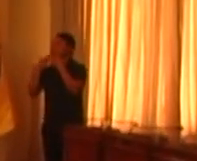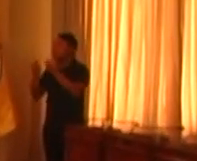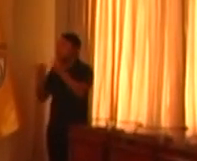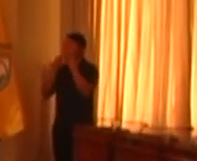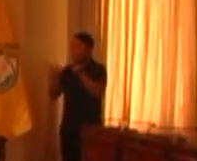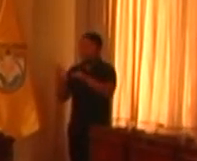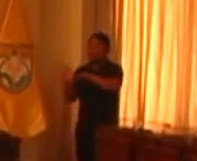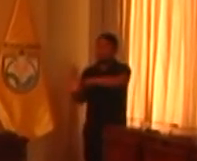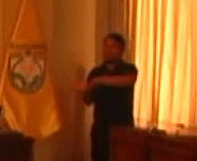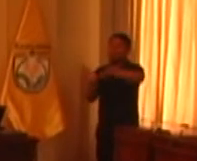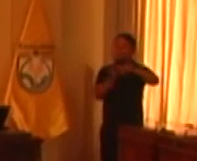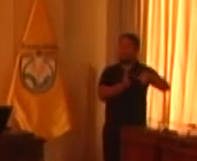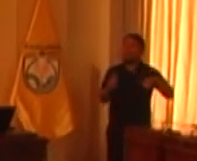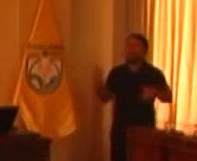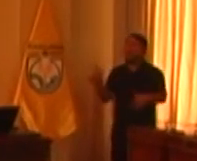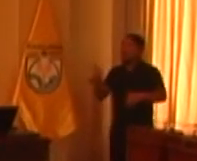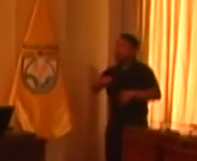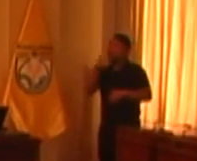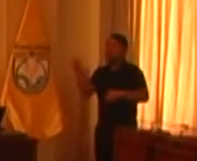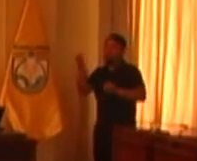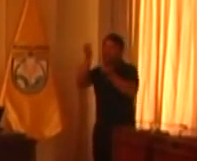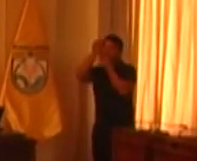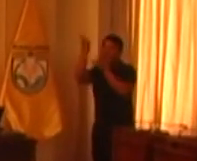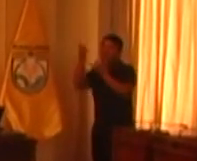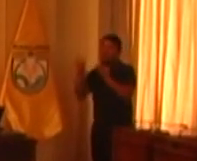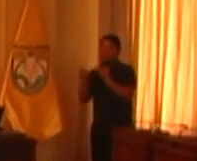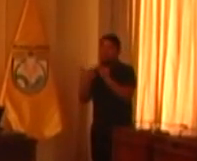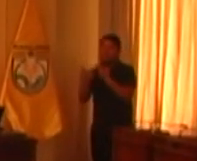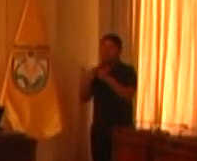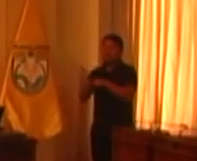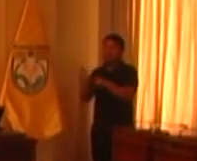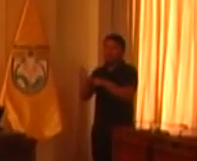vamos a pasar al otro informe que tenemos también planteado.